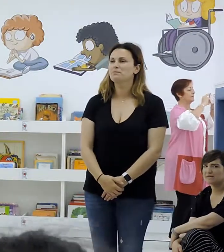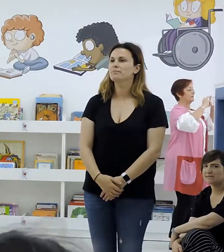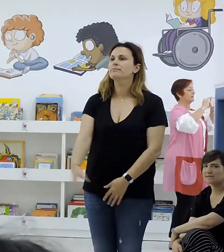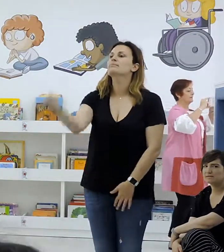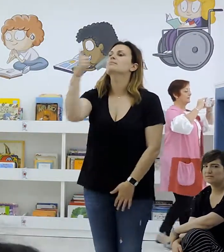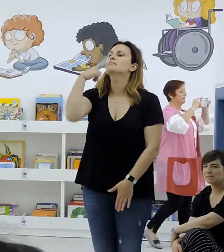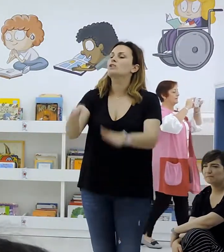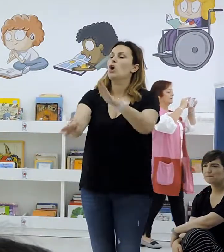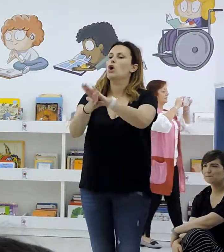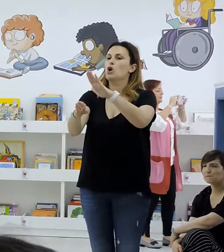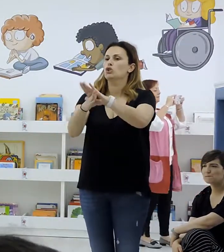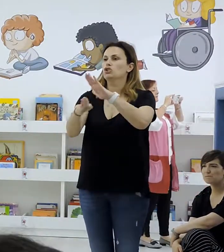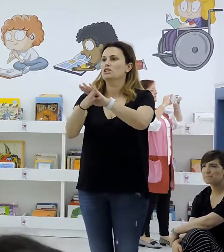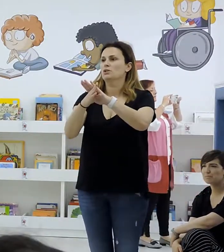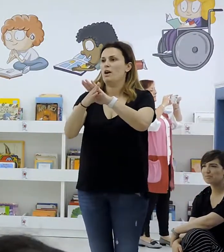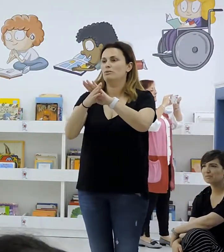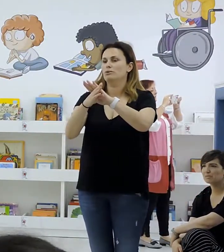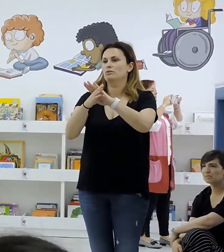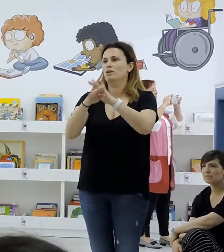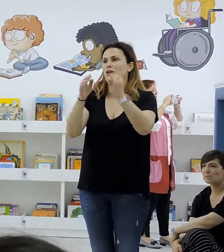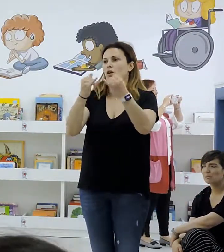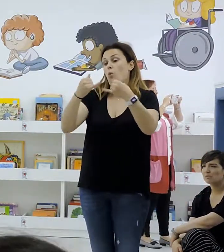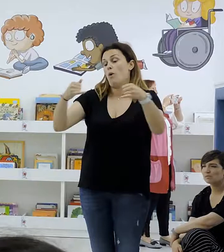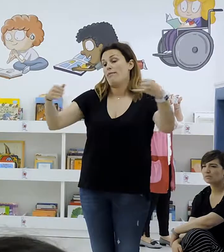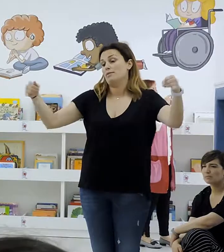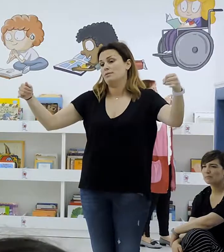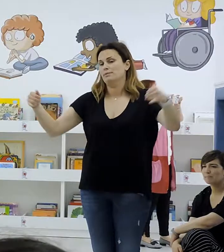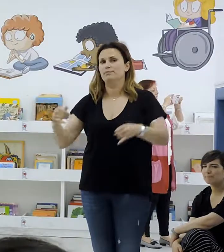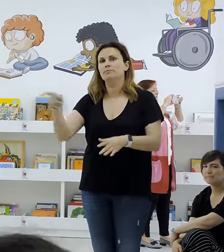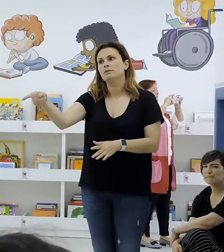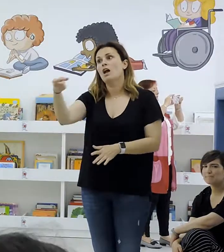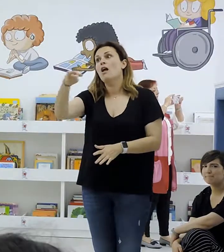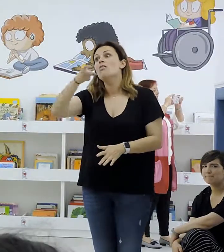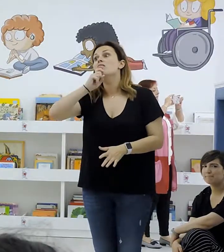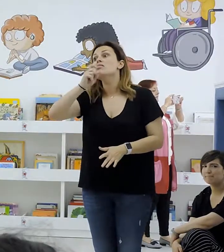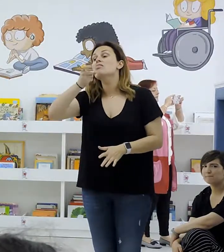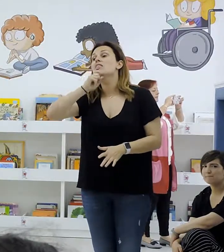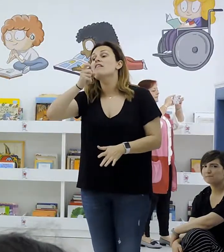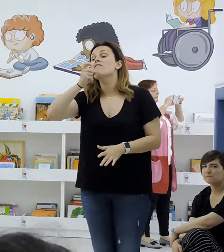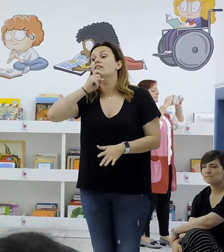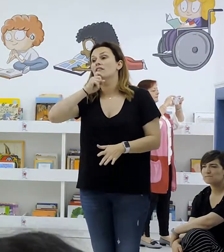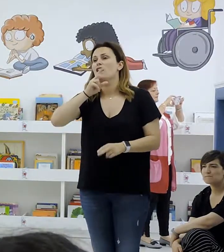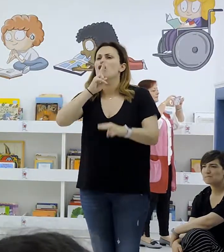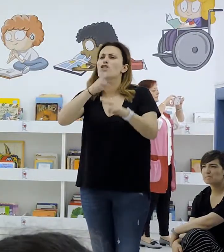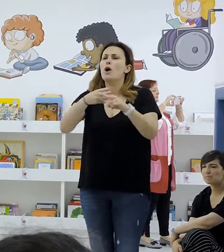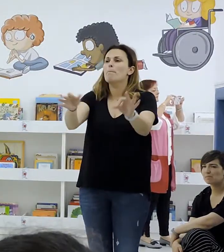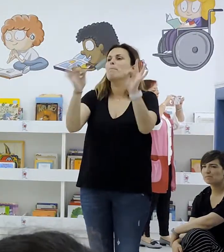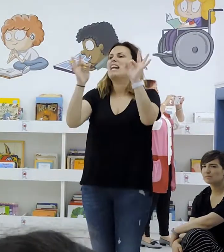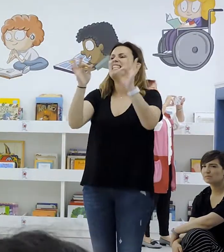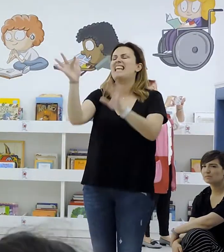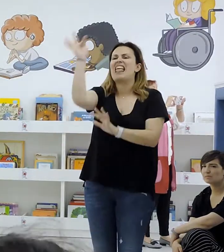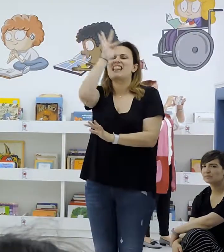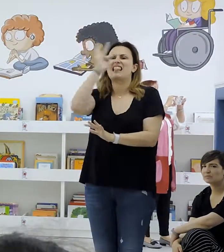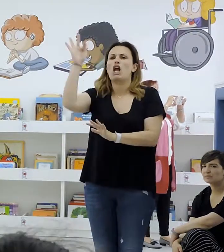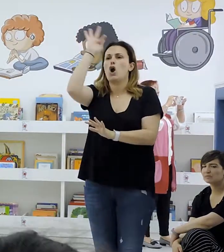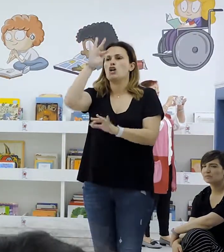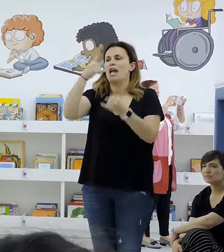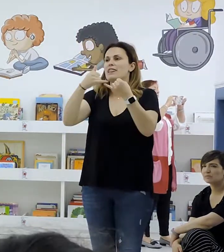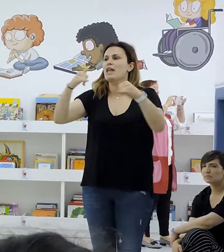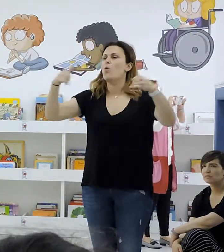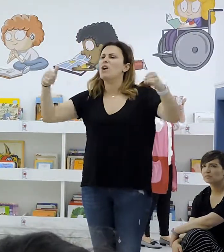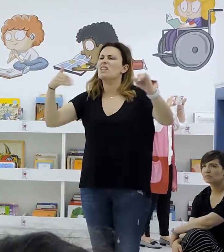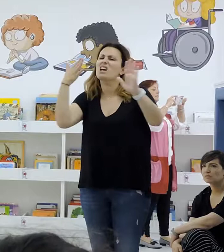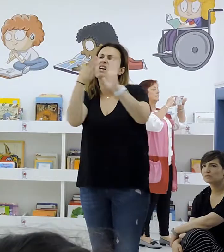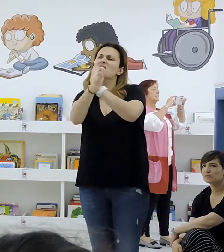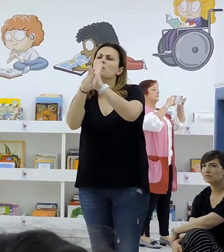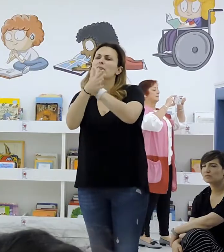Vamos a continuar con un par de cuerdas. Esto es algo muy complicado, se llama la teoría de cuerdas y explica cómo se viaja en el